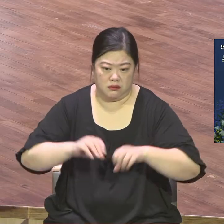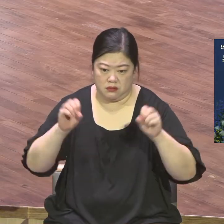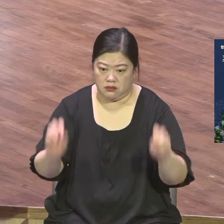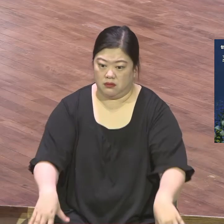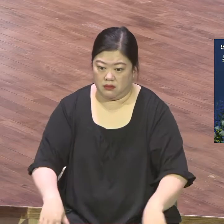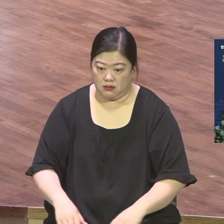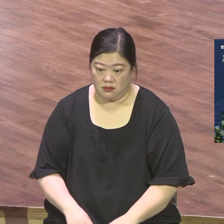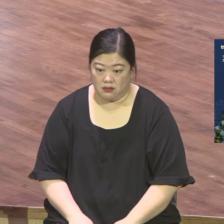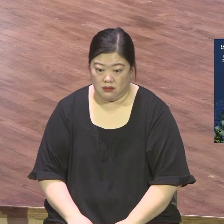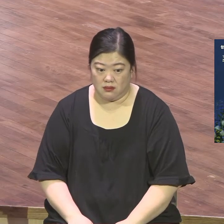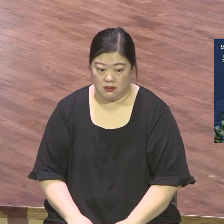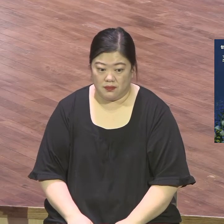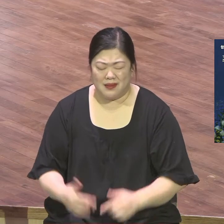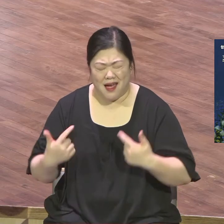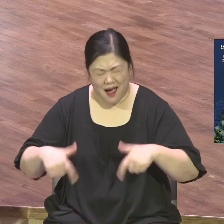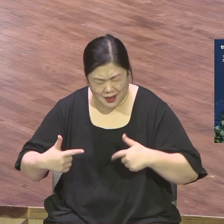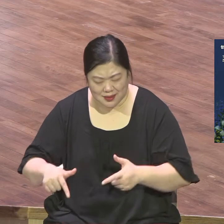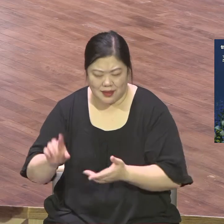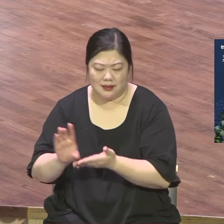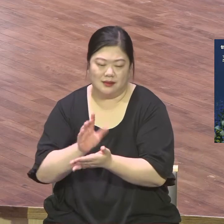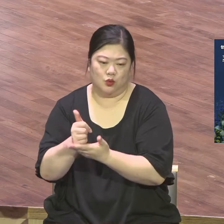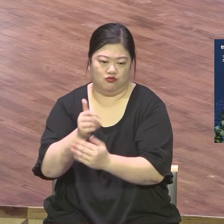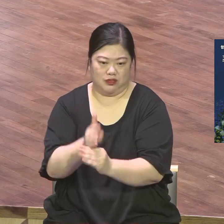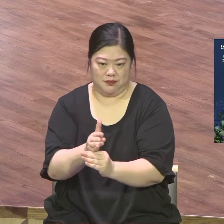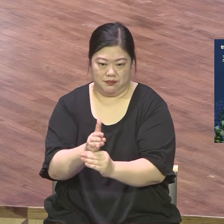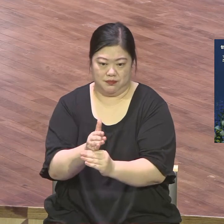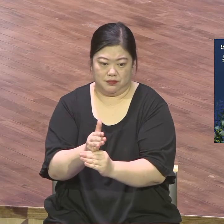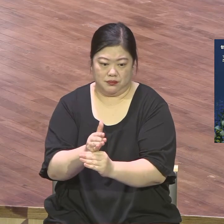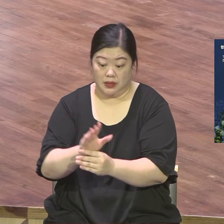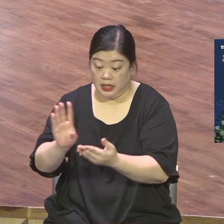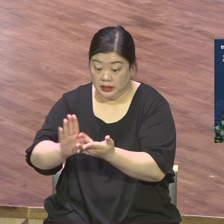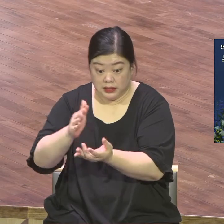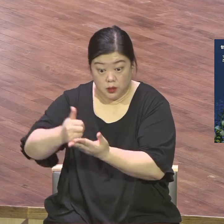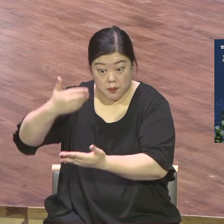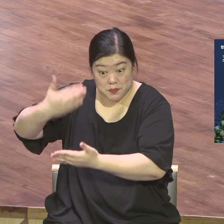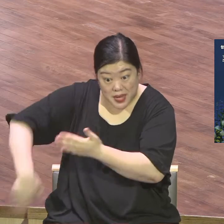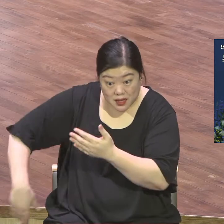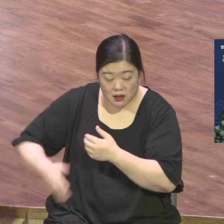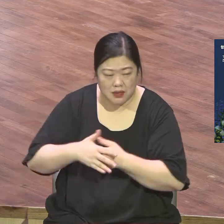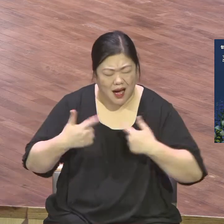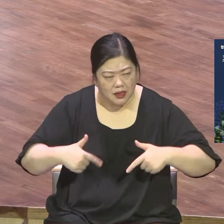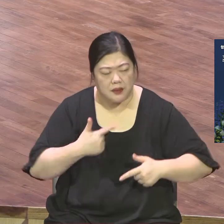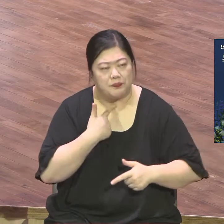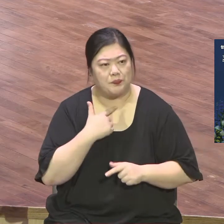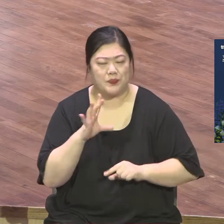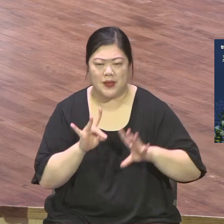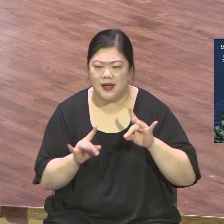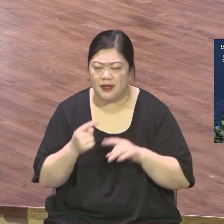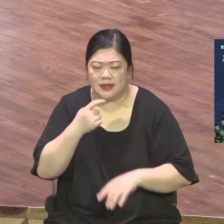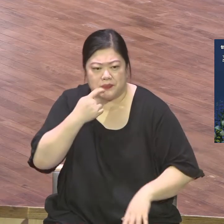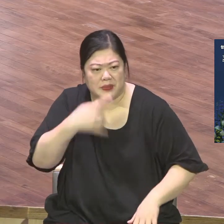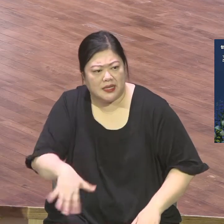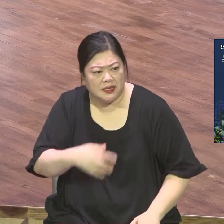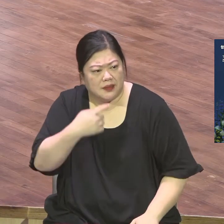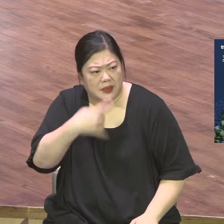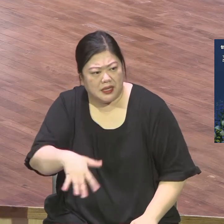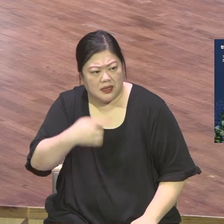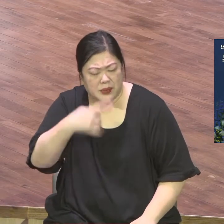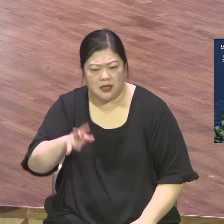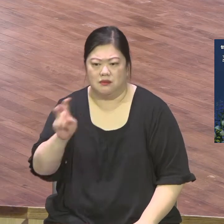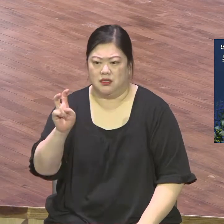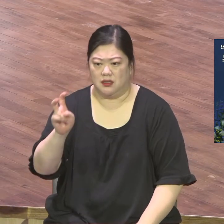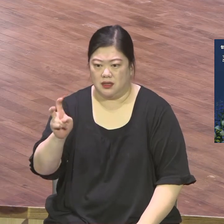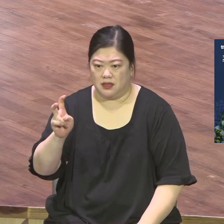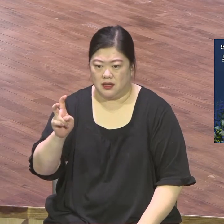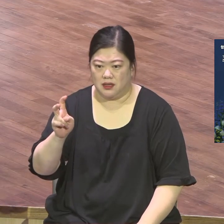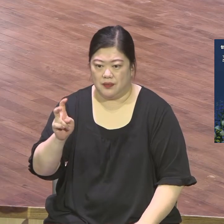늘 갈급해요. 늘 갈급해. 늘 목이 말라. 여러분 예수 그리스도의 풍성한